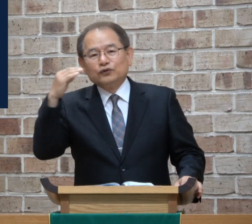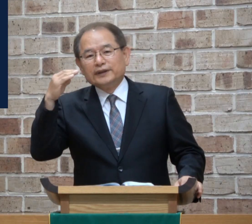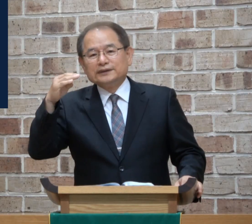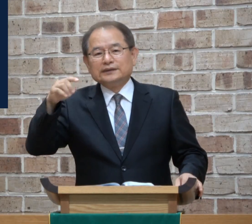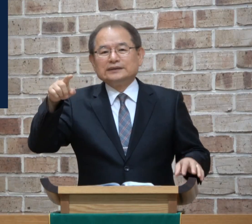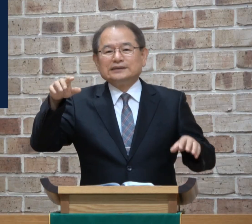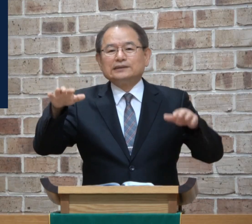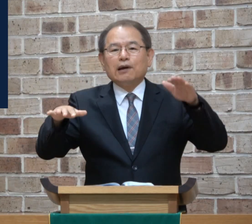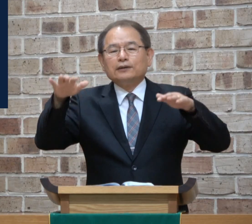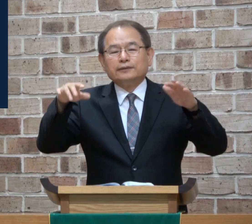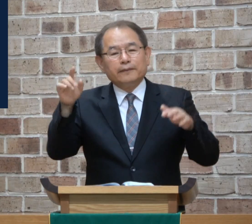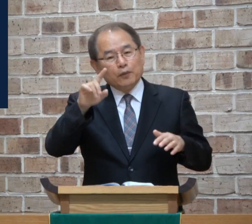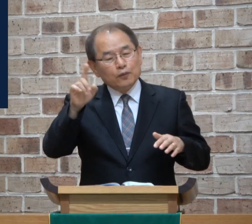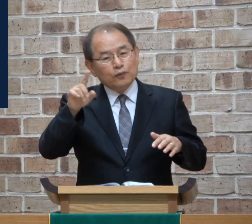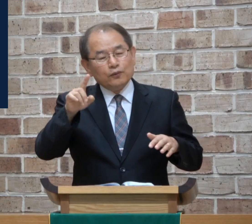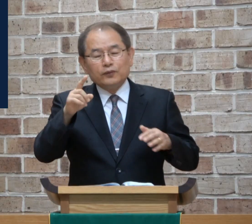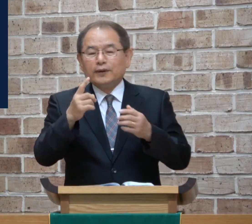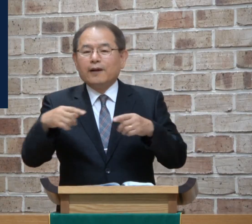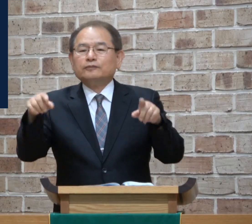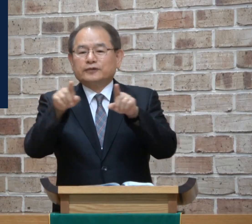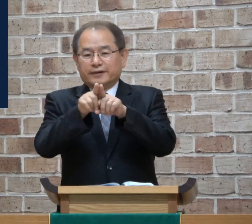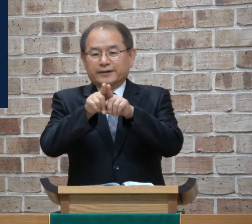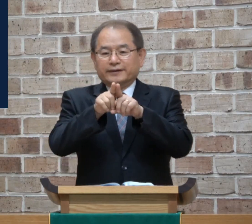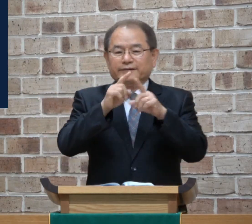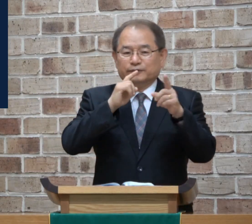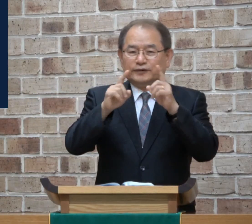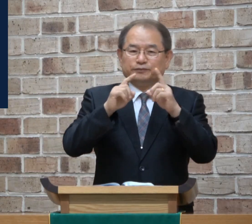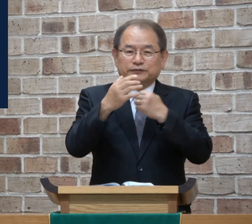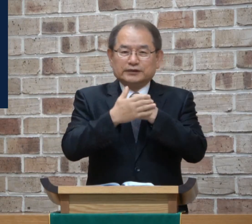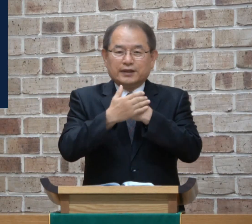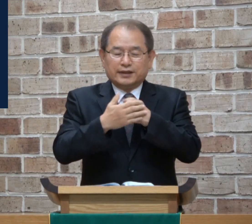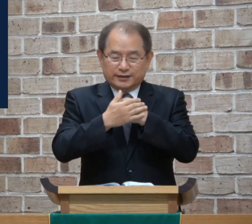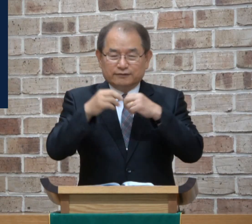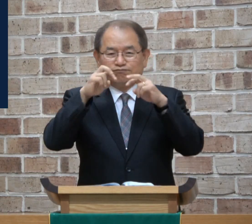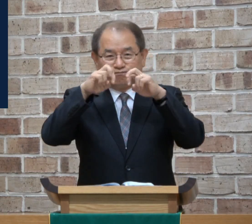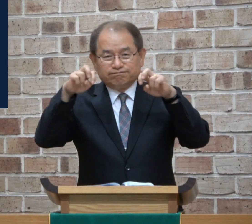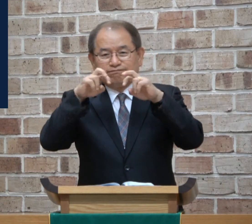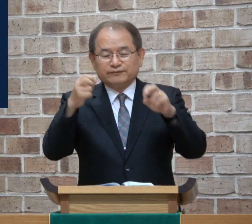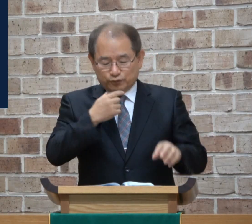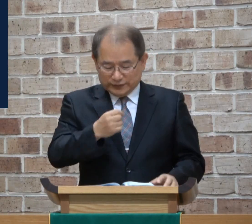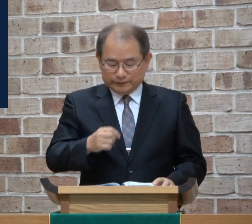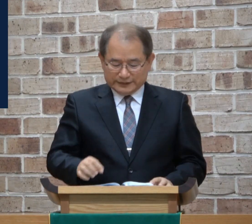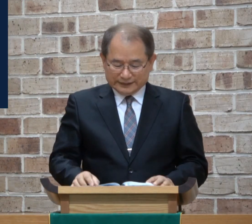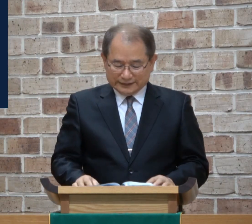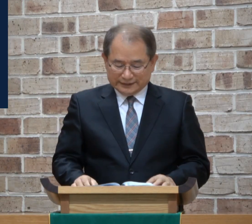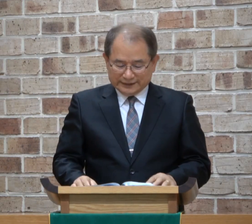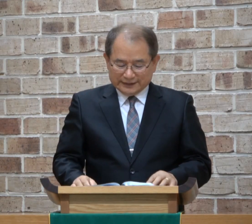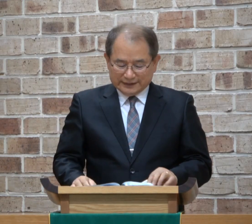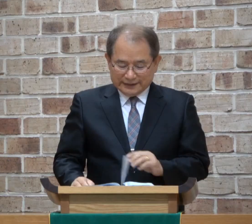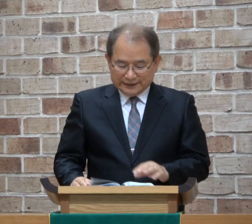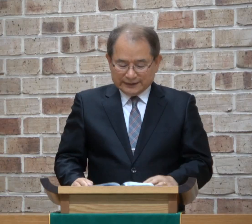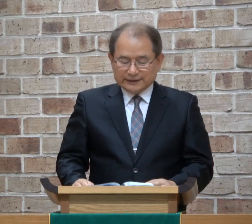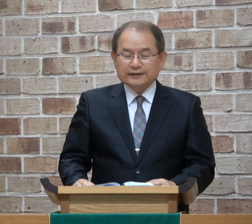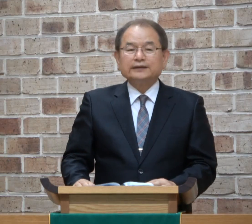경건의 차이, 무엇이 다른지 오늘 말씀을 통해서 읽어보길 원합니다.